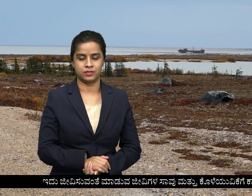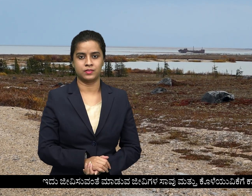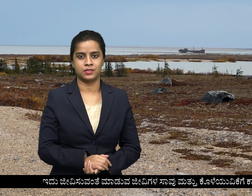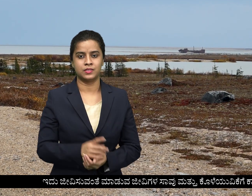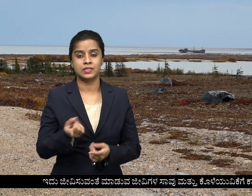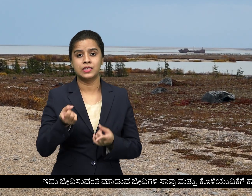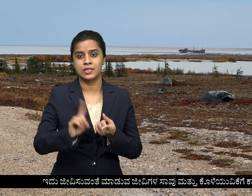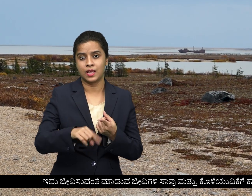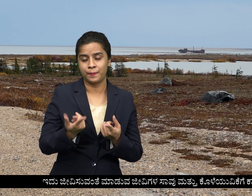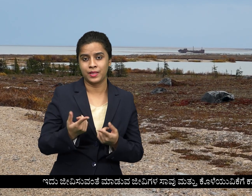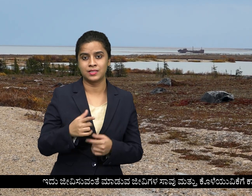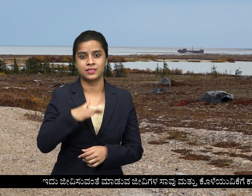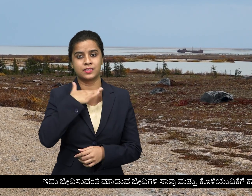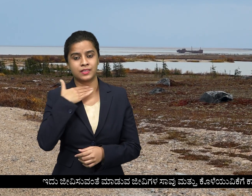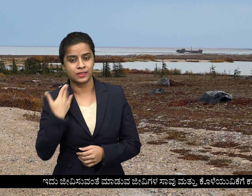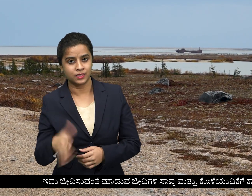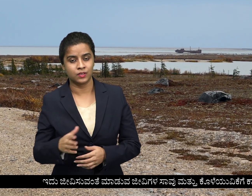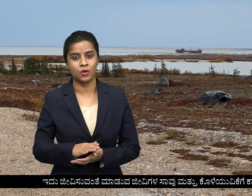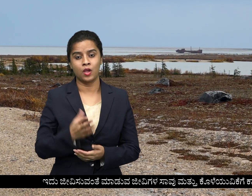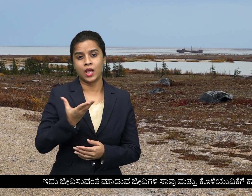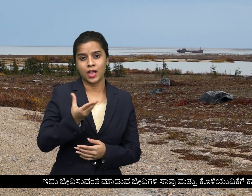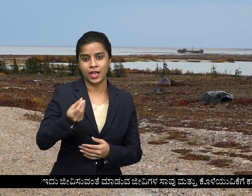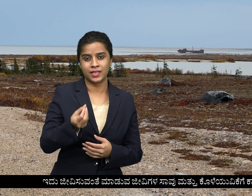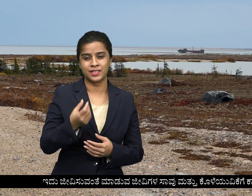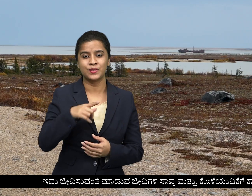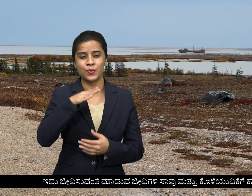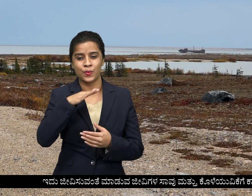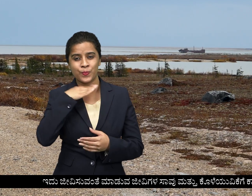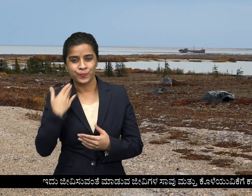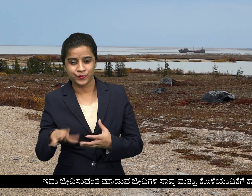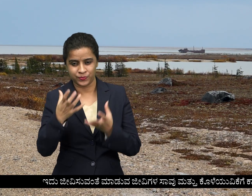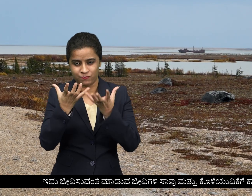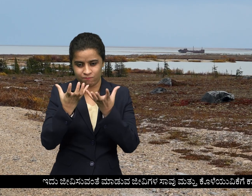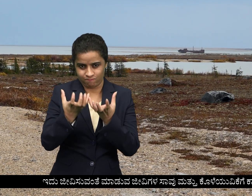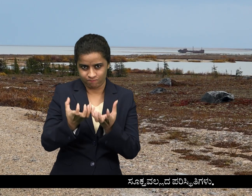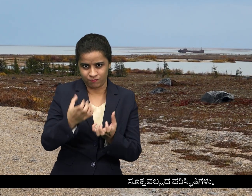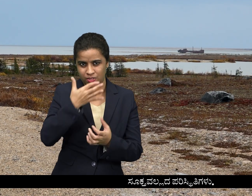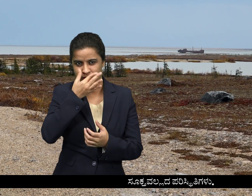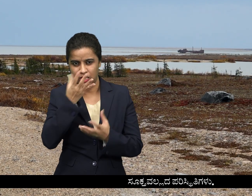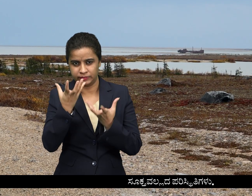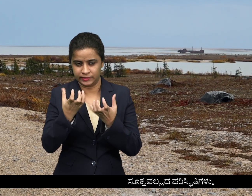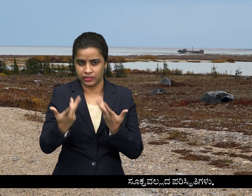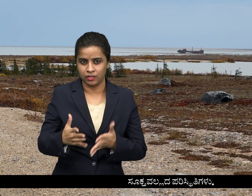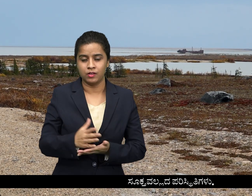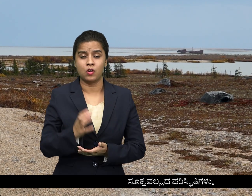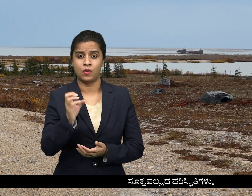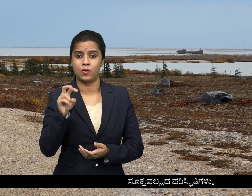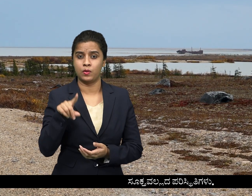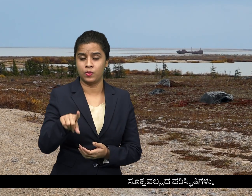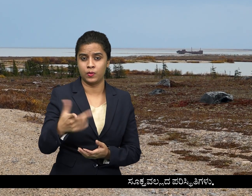ಇದು ಜೀವಿಸುವಂತೆ ಮಾಡುವ ಜೀವಿಗಳ ಸಾವು ಮತ್ತು ಕೊಳೆಯುವಿಕೆಗೆ ಕಾರಣವಾಗುತ್ತದೆ. ಸೂಕ್ತವಲ್ಲದ ಪರಿಸ್ಥಿತಿಗಳು